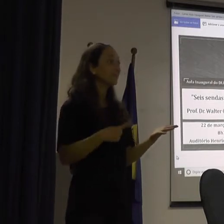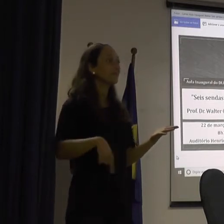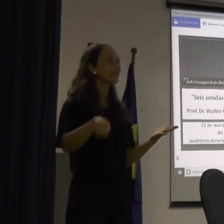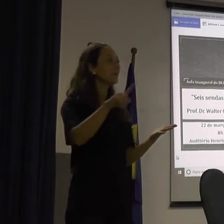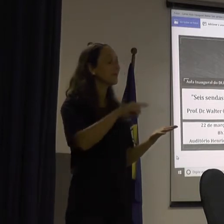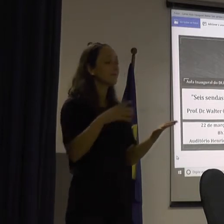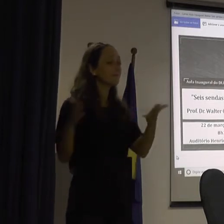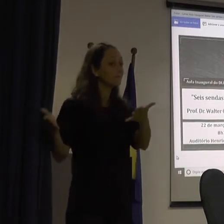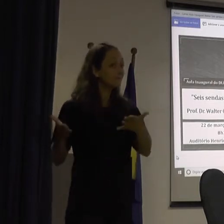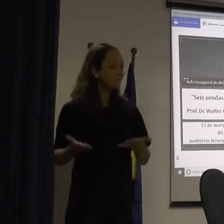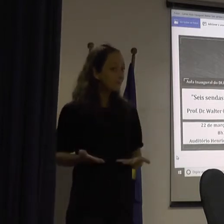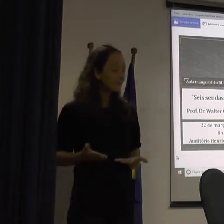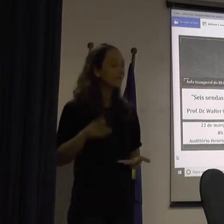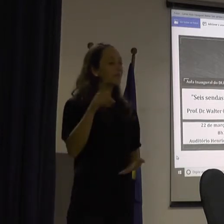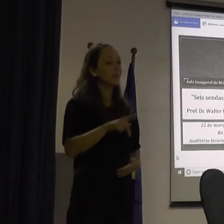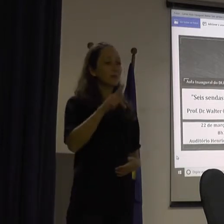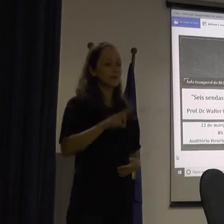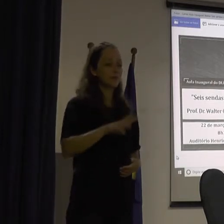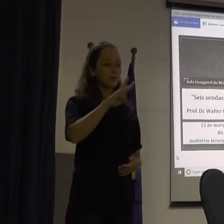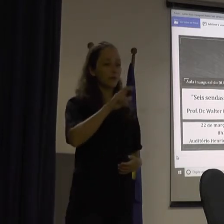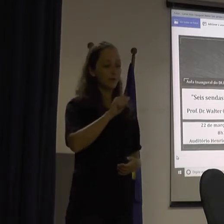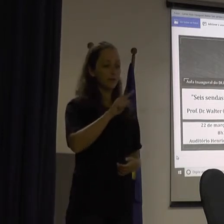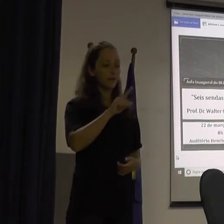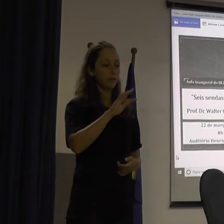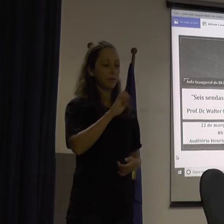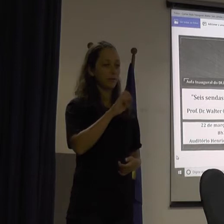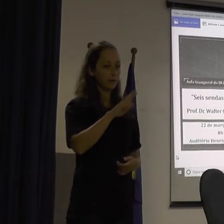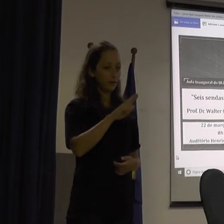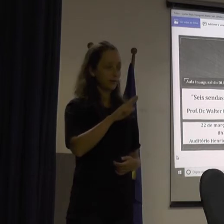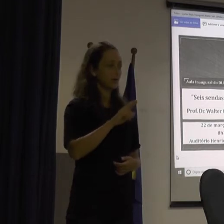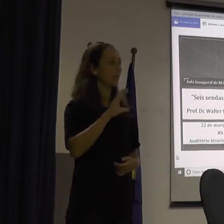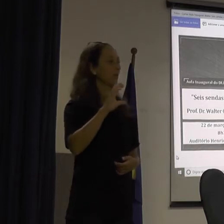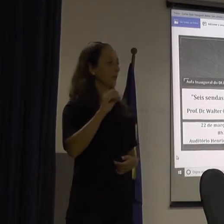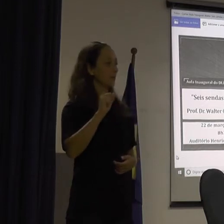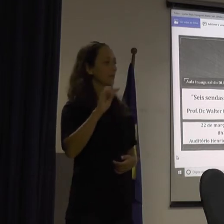acolher o professor Walter Costa, que vai